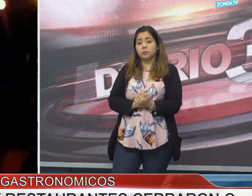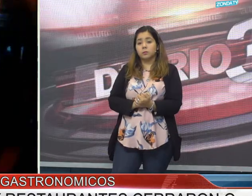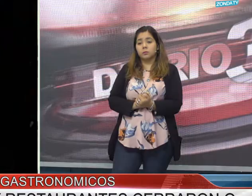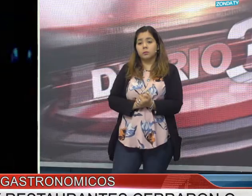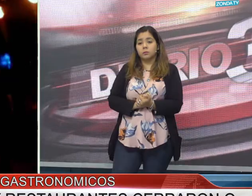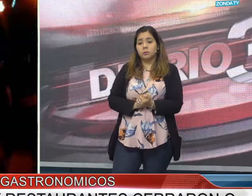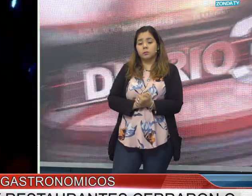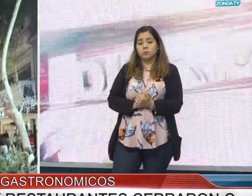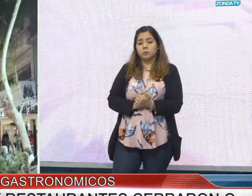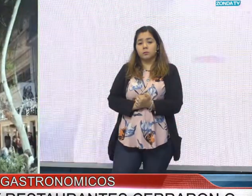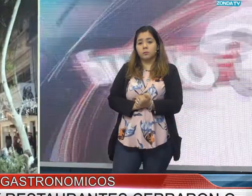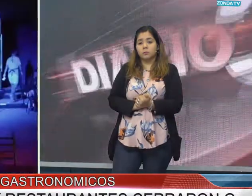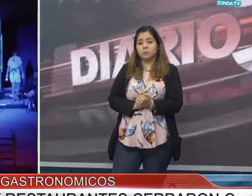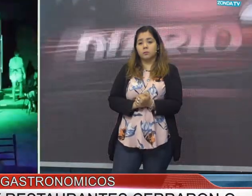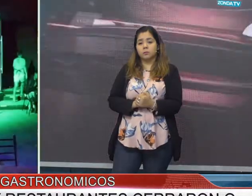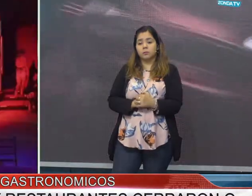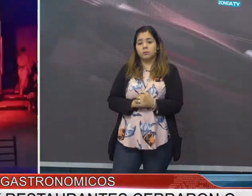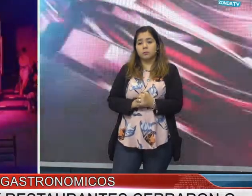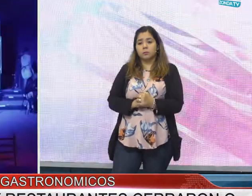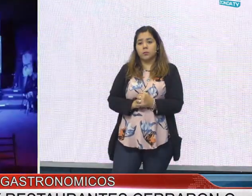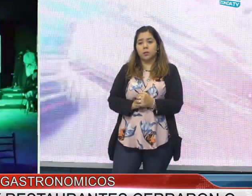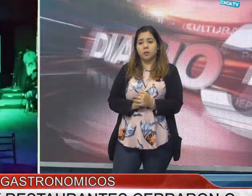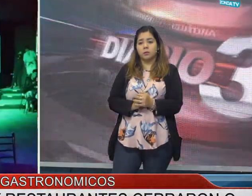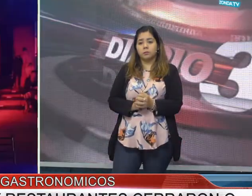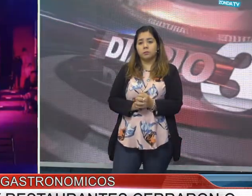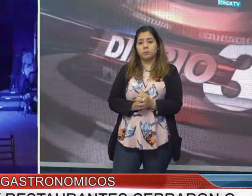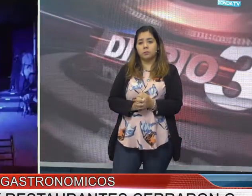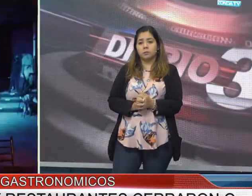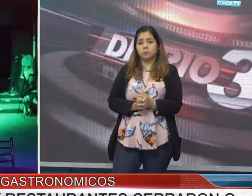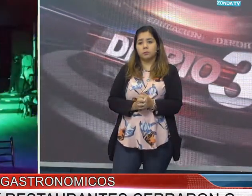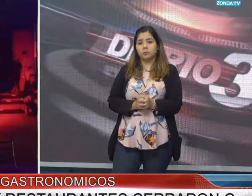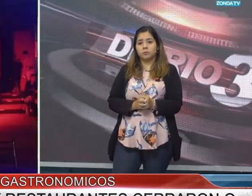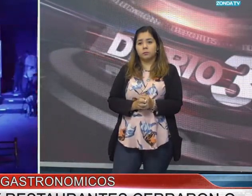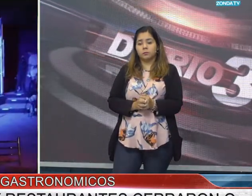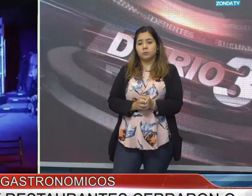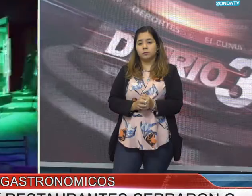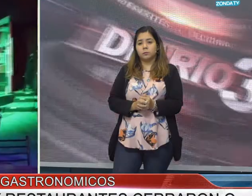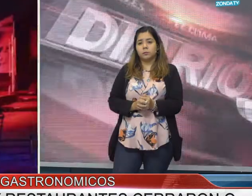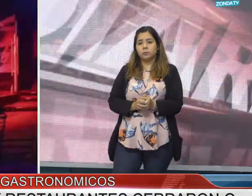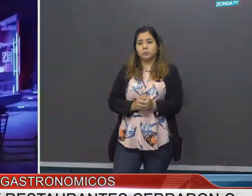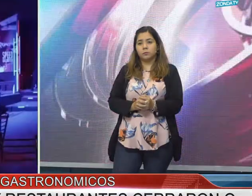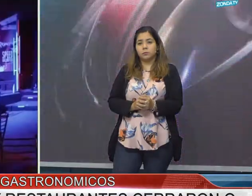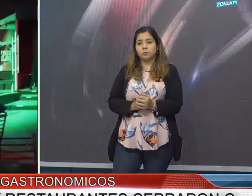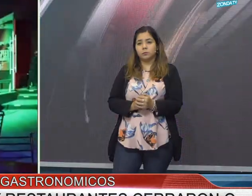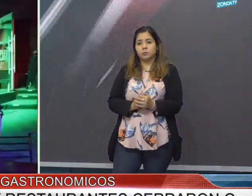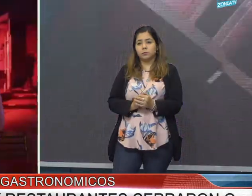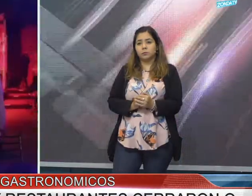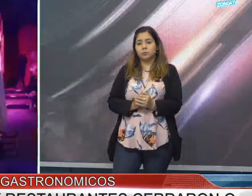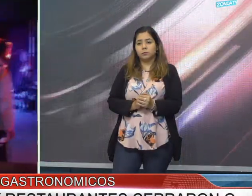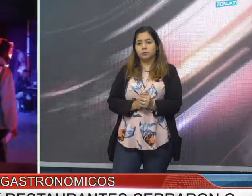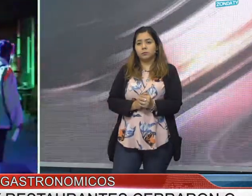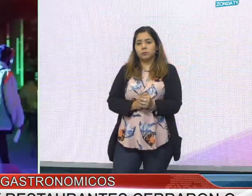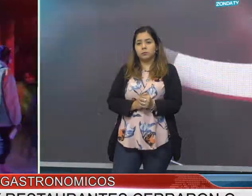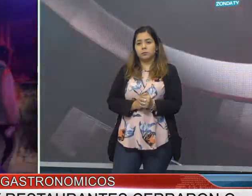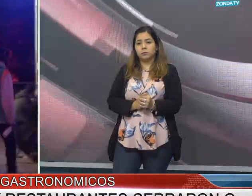para lograr hacer las habilitaciones anuales. Claro. Porque la tenés que renovar anualmente. Entonces, hay muchas cosas que el gobierno no deja